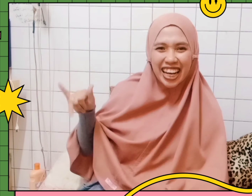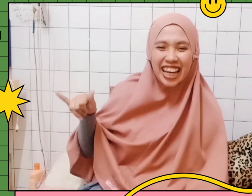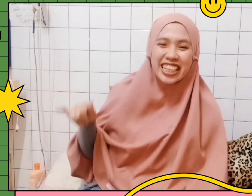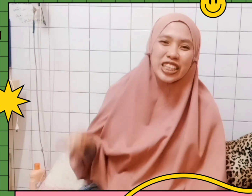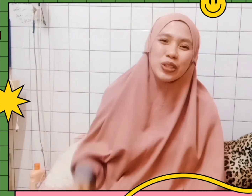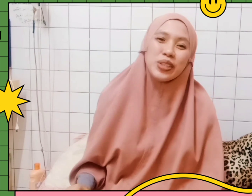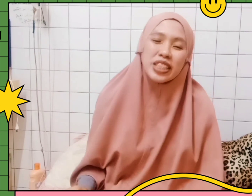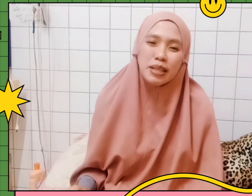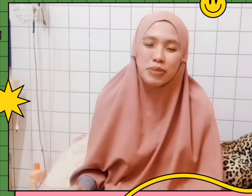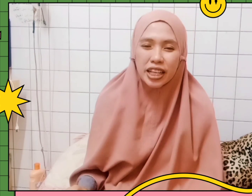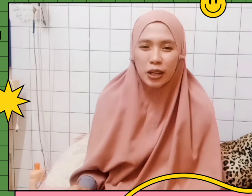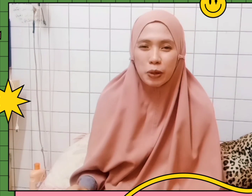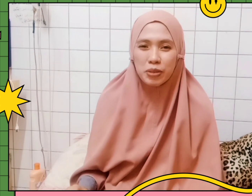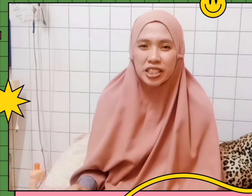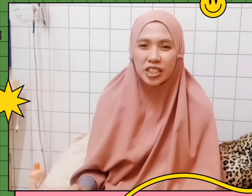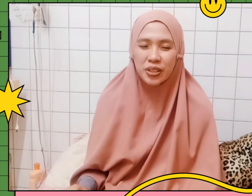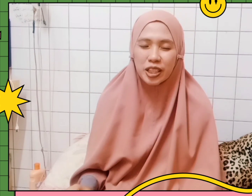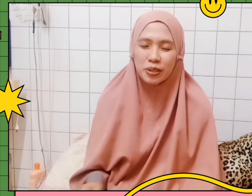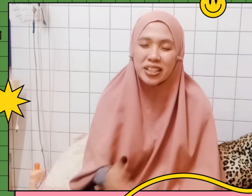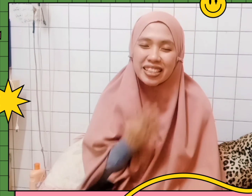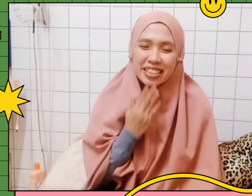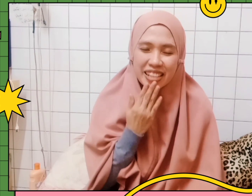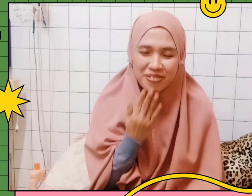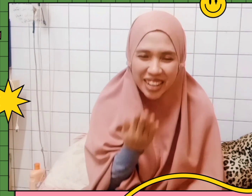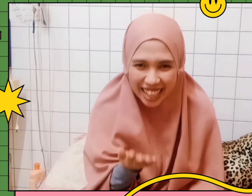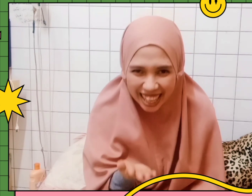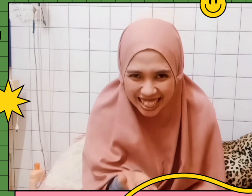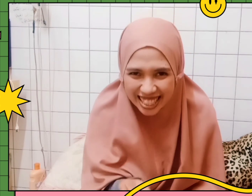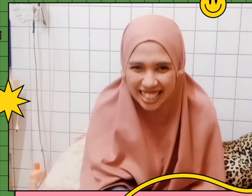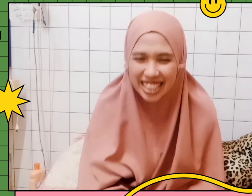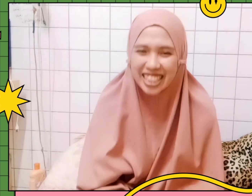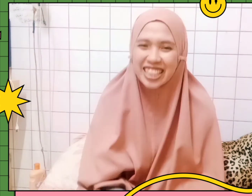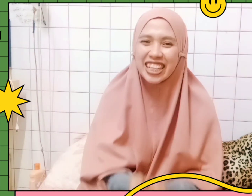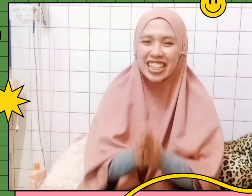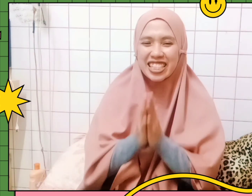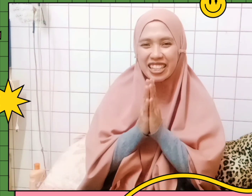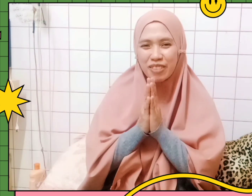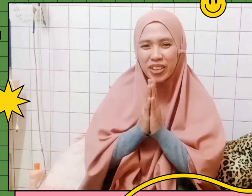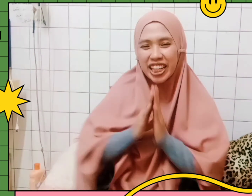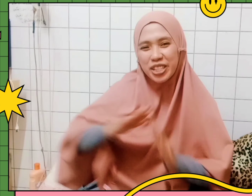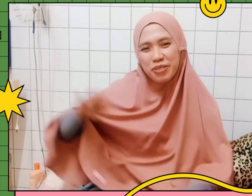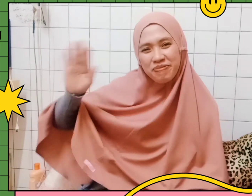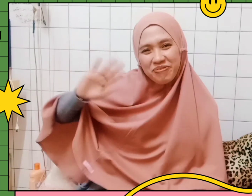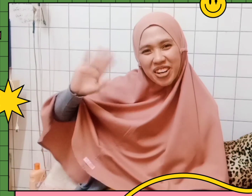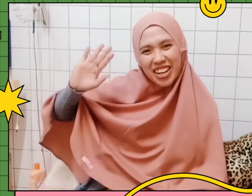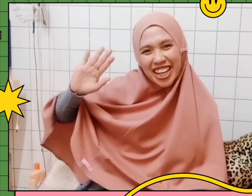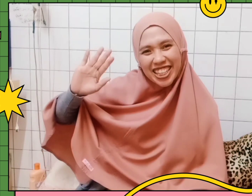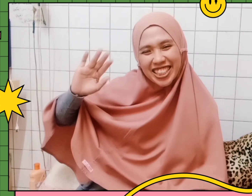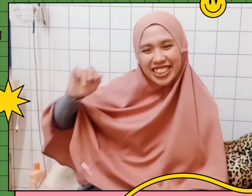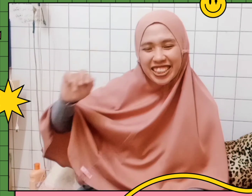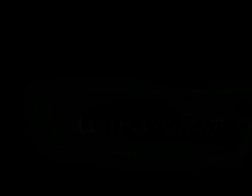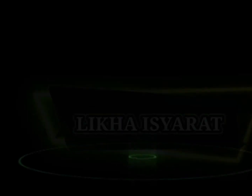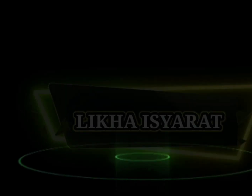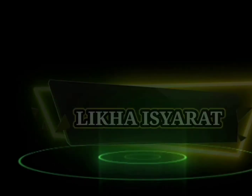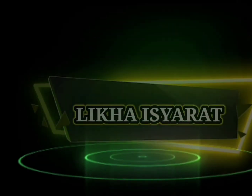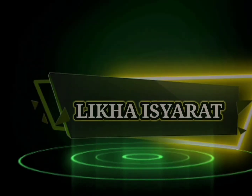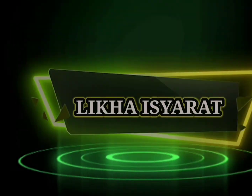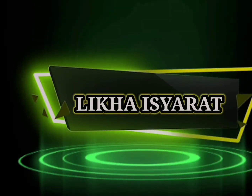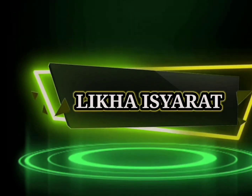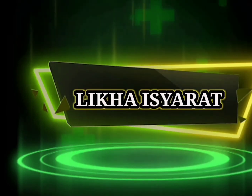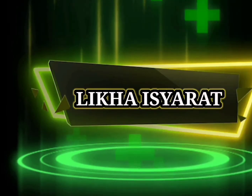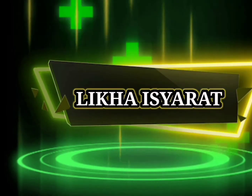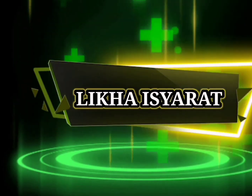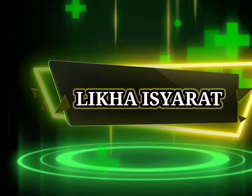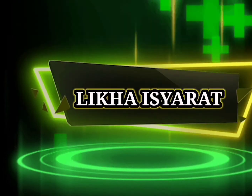kasih ya. Itu Sibi kalau Bisindo itu terima kasih. Assalamualaikum, bye bye.